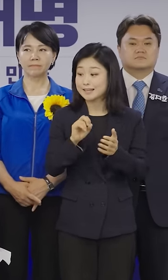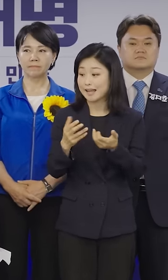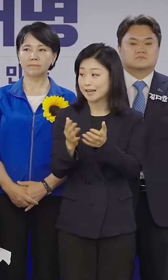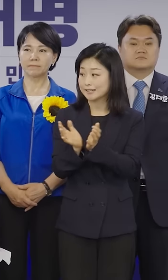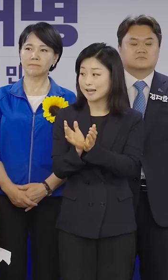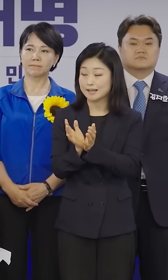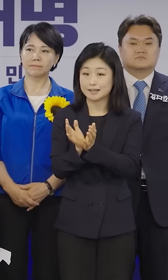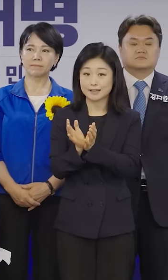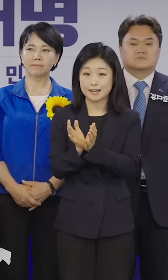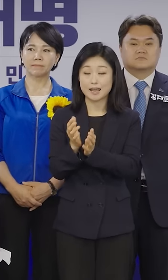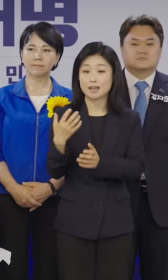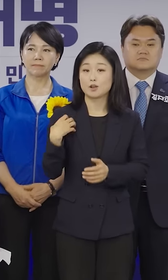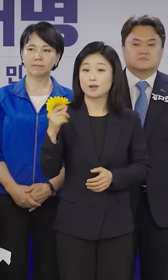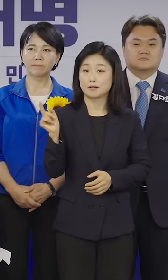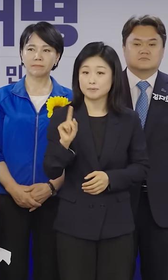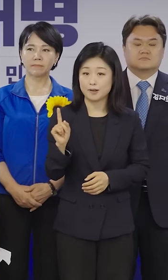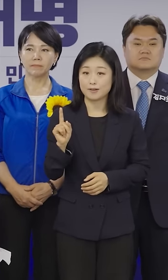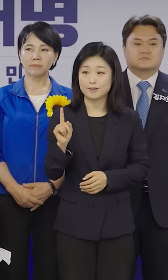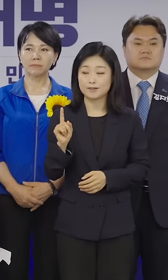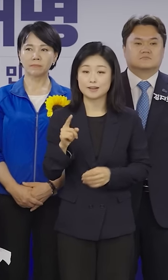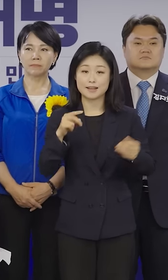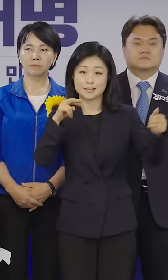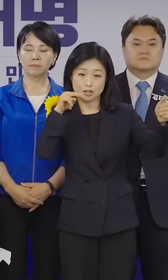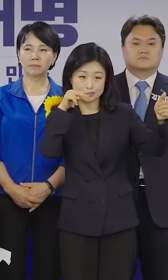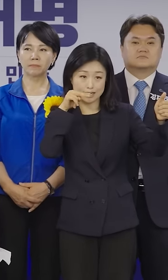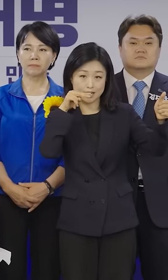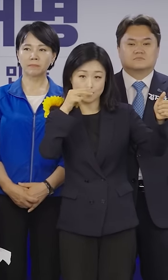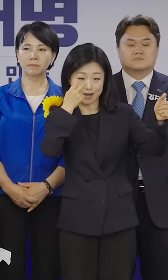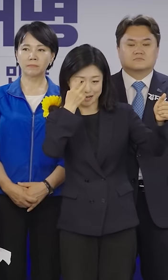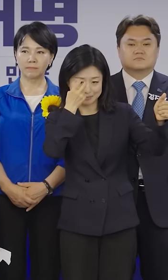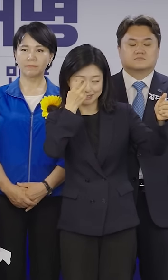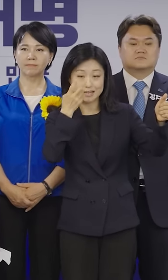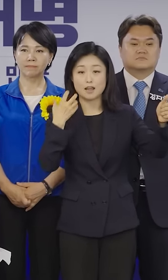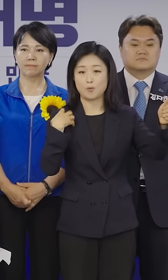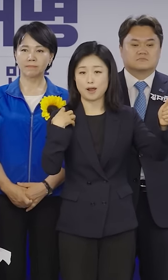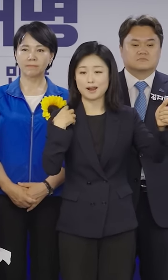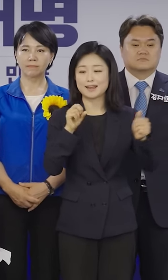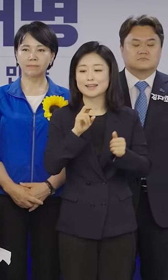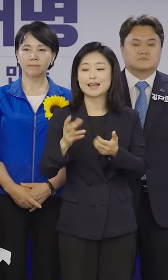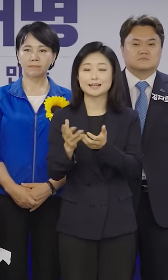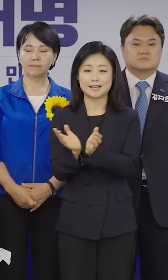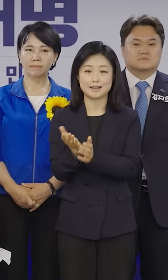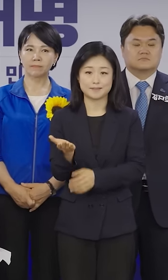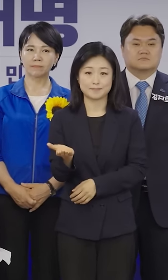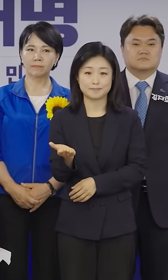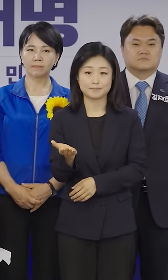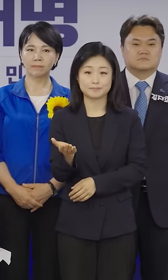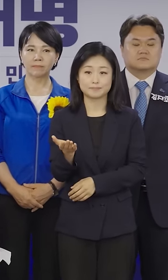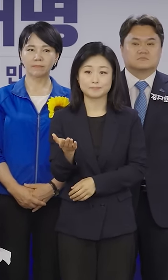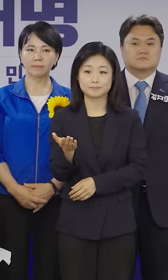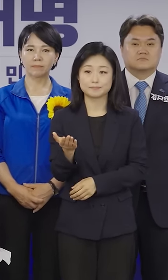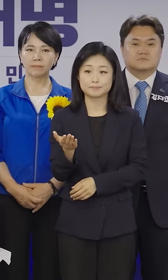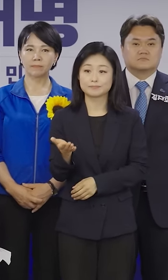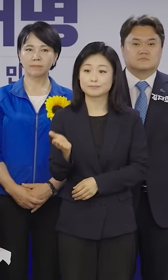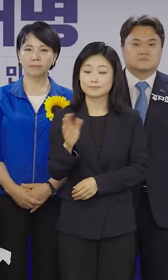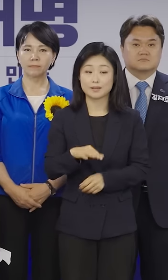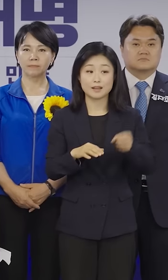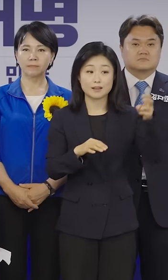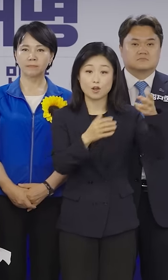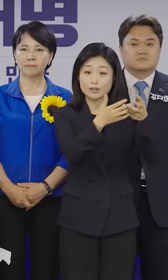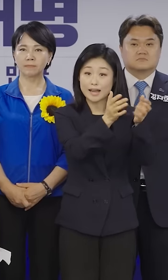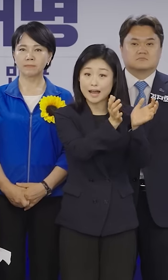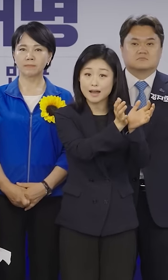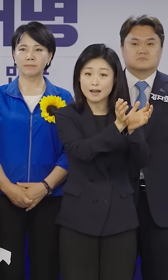야당의 가장 본질적인 역할은 견제와 감시입니다. 그런데